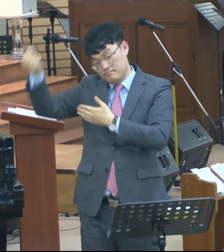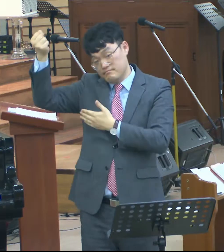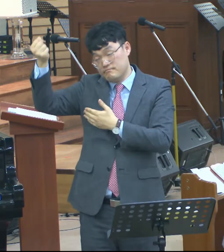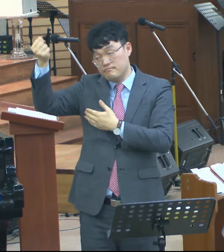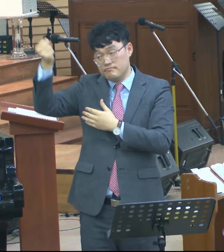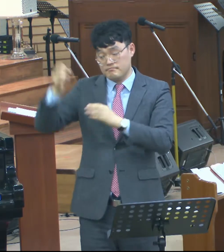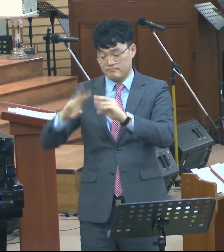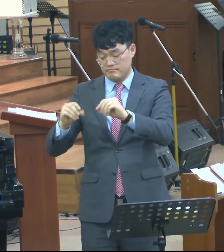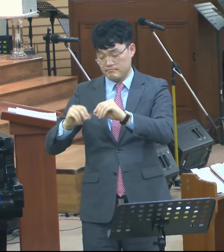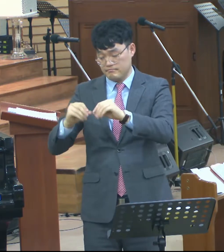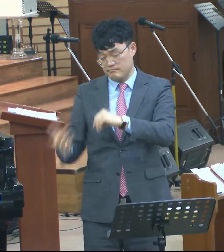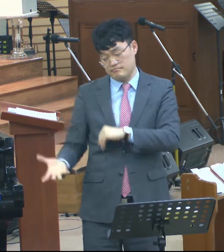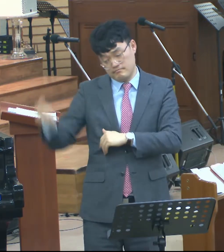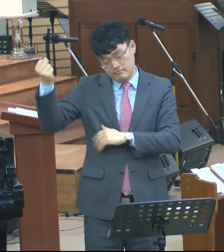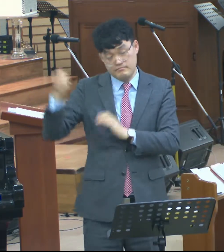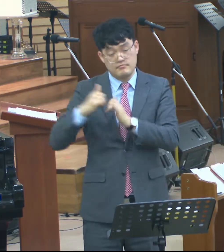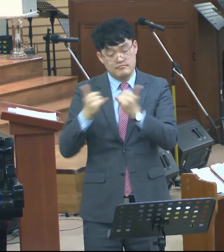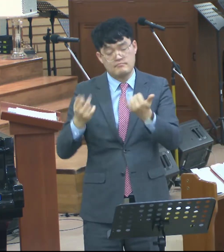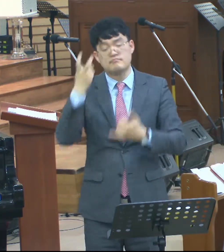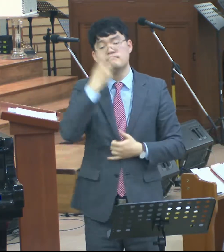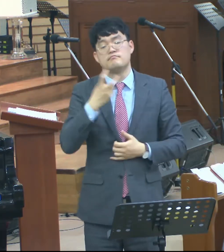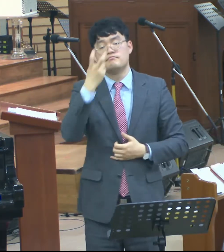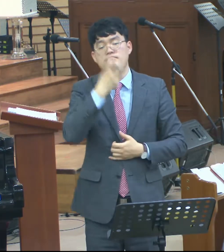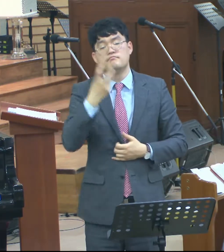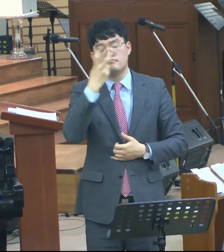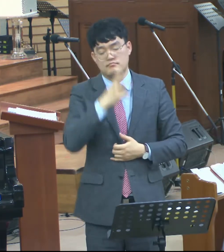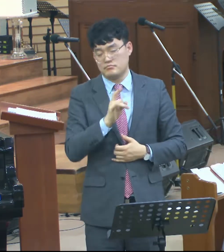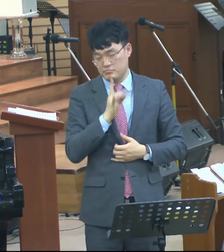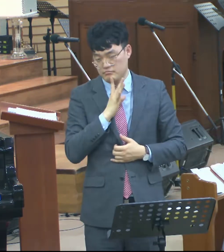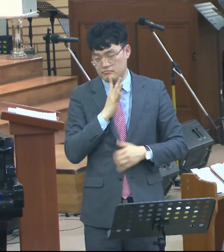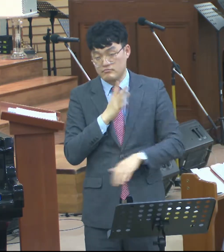토지를 가진 사람은 관리인이에요. 소작인이에요.